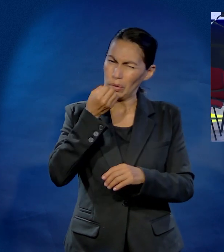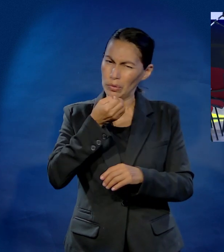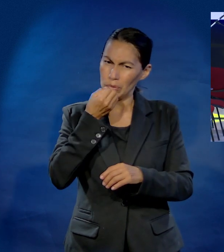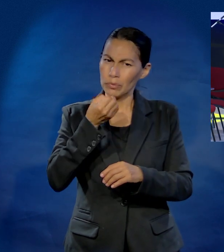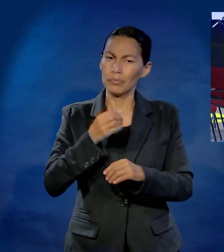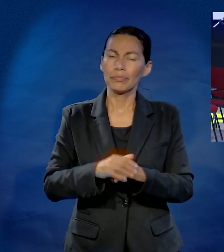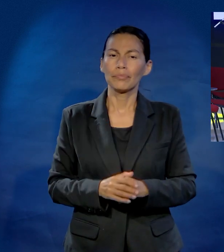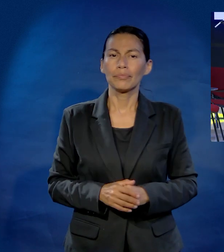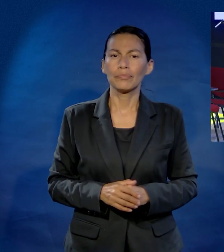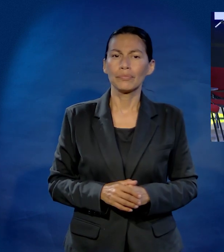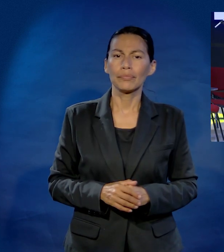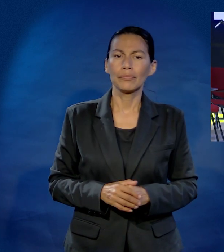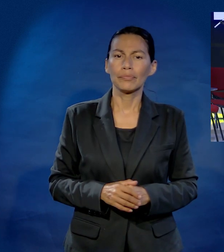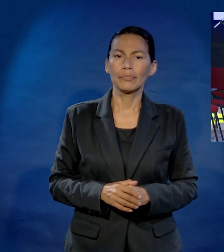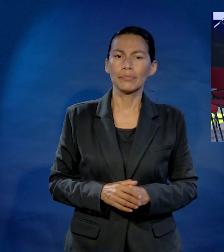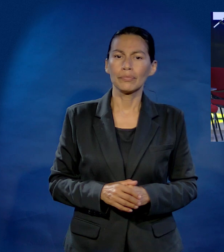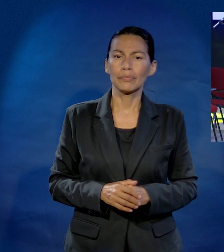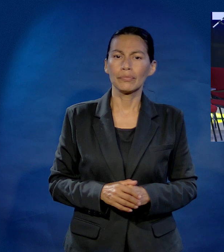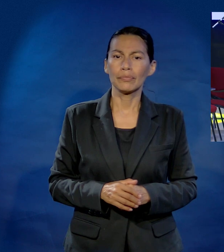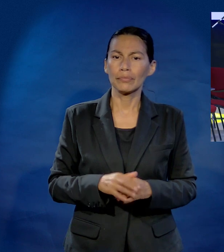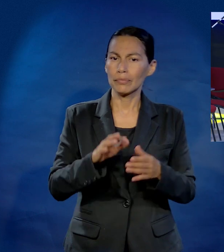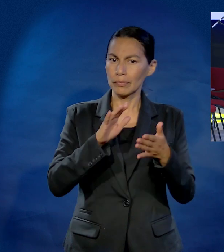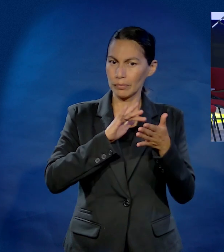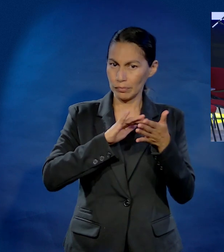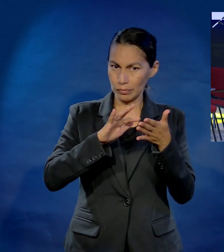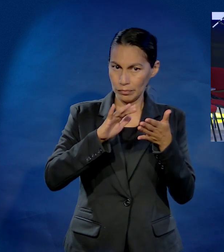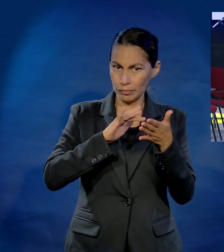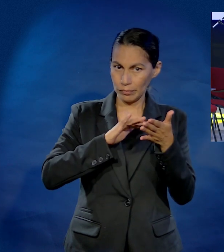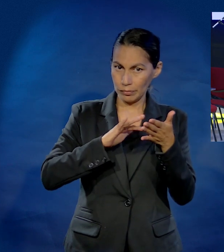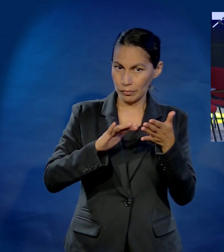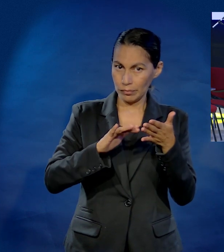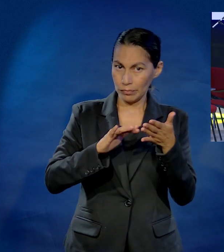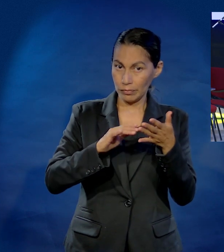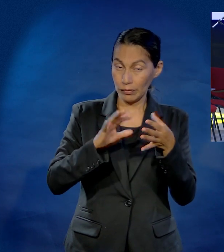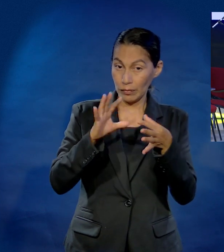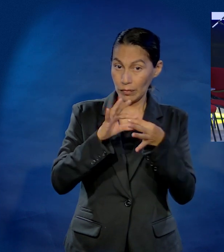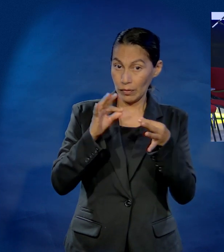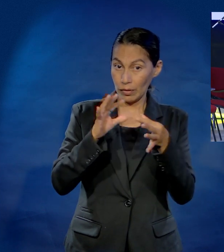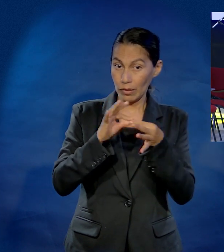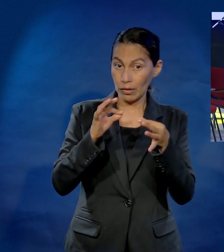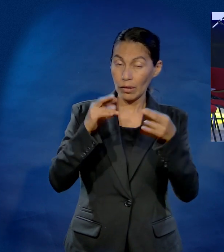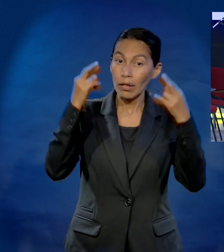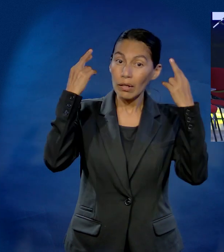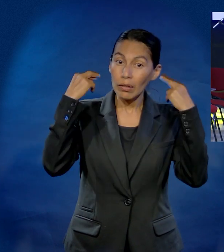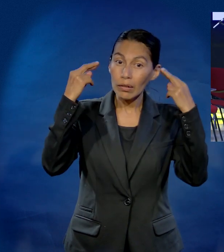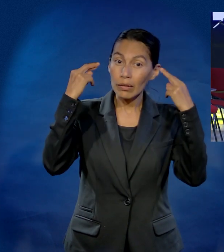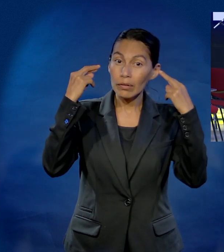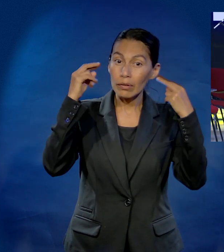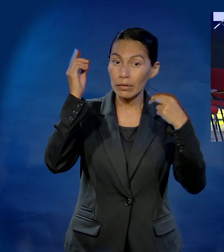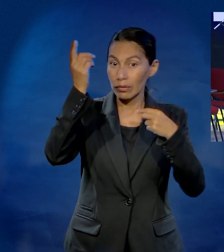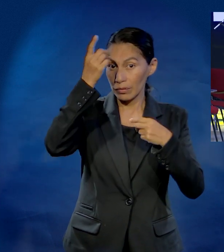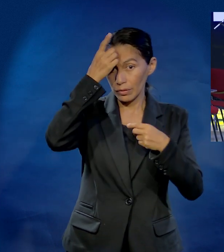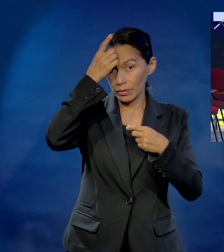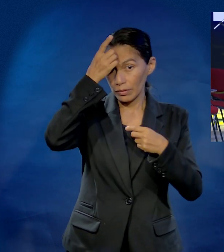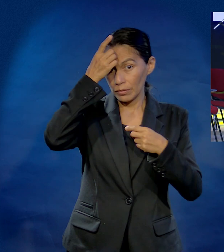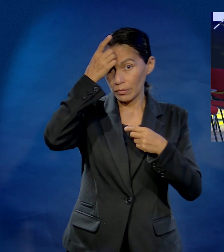pero sí sé que el Señor quiere tenerte en su reino. La pregunta es, ¿tú quieres?